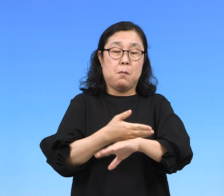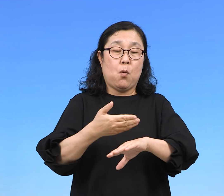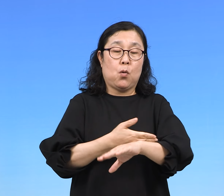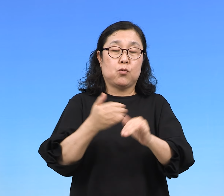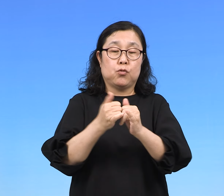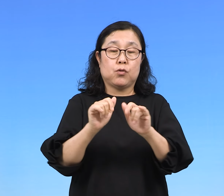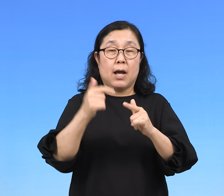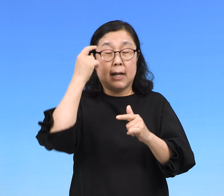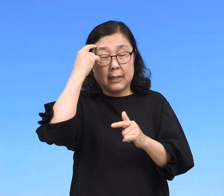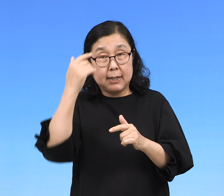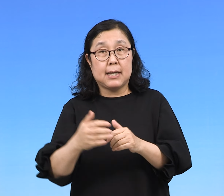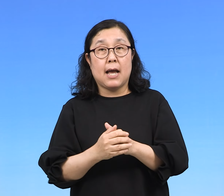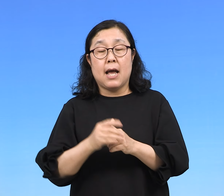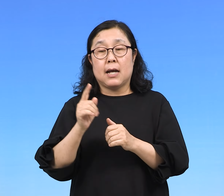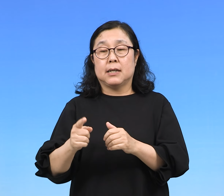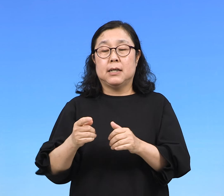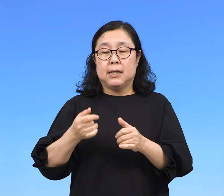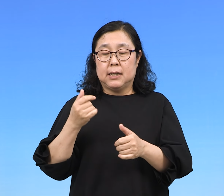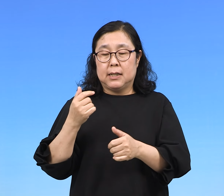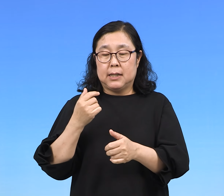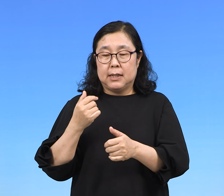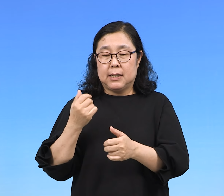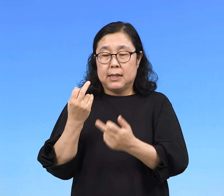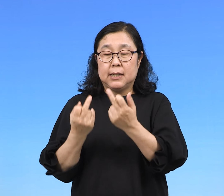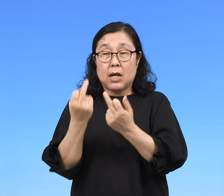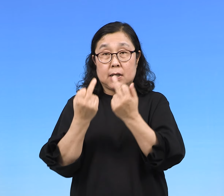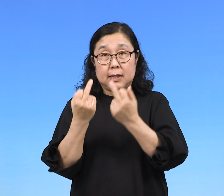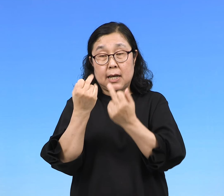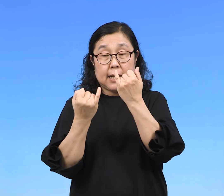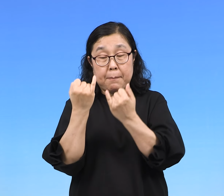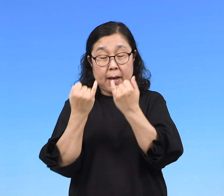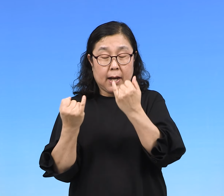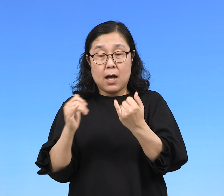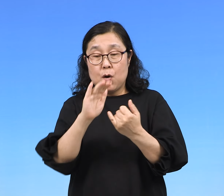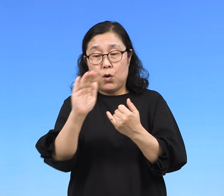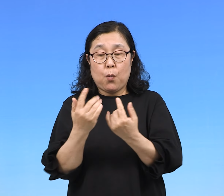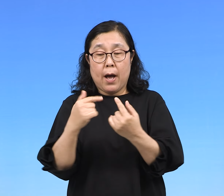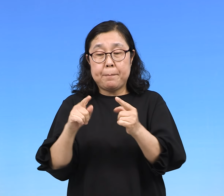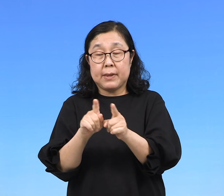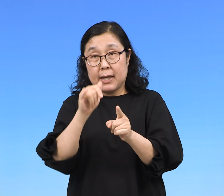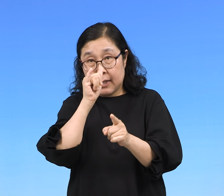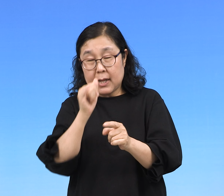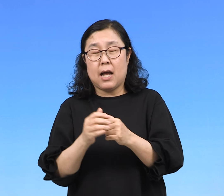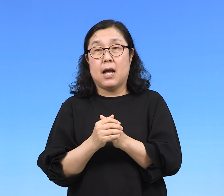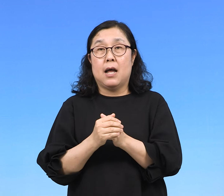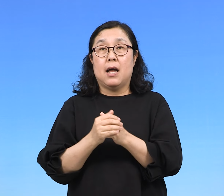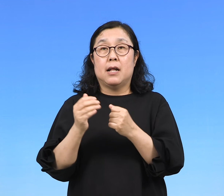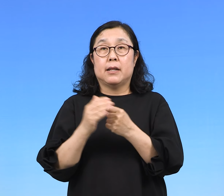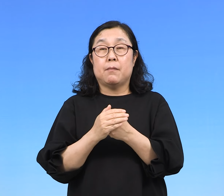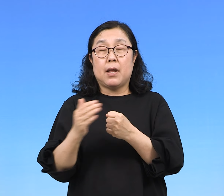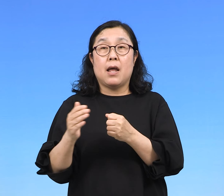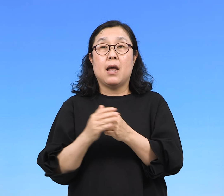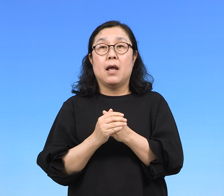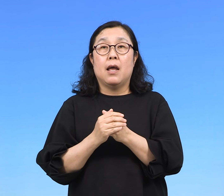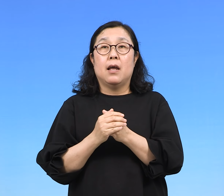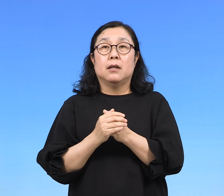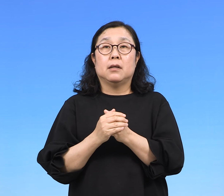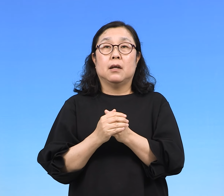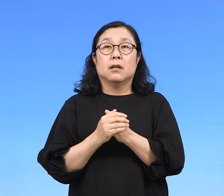유다와 시몬의 형제가 아니냐? 그 너희들이 우리와 함께 여기 있지 아니하냐 하고 예수를 배척한지라.